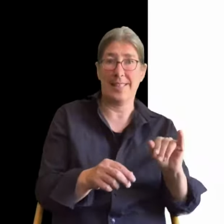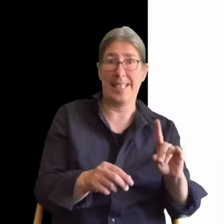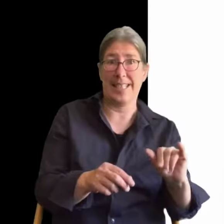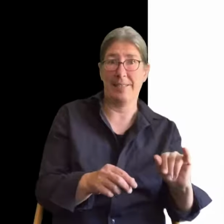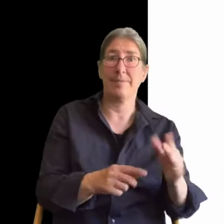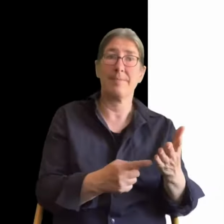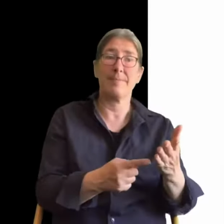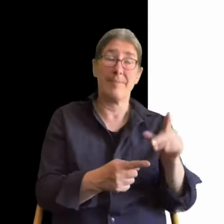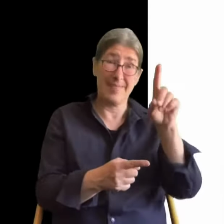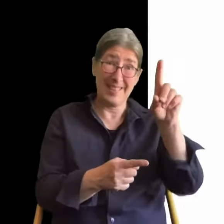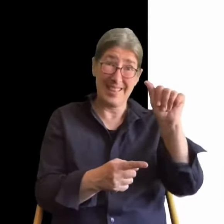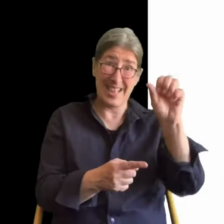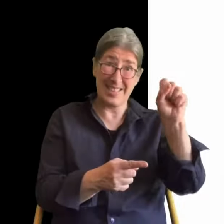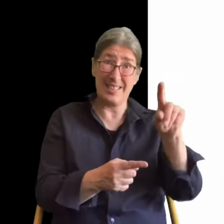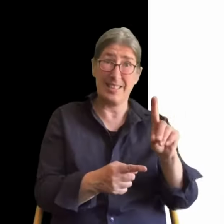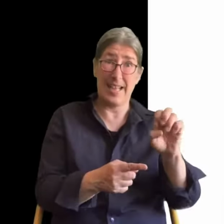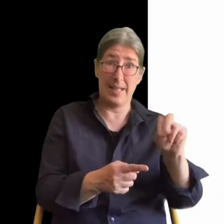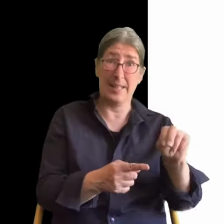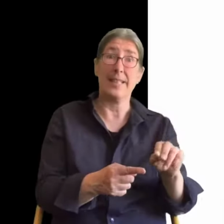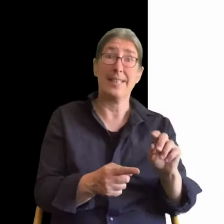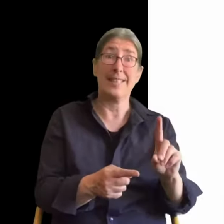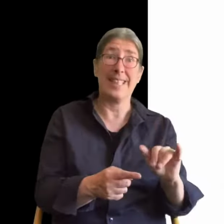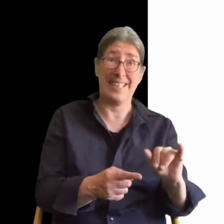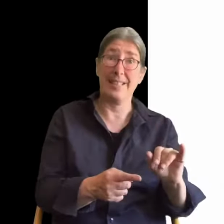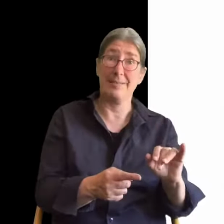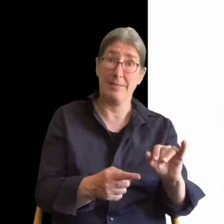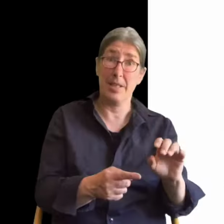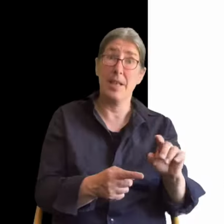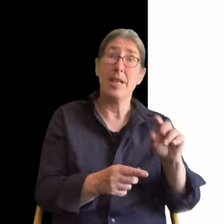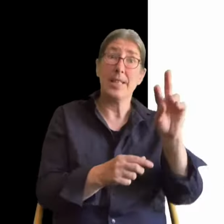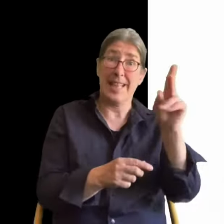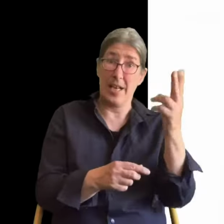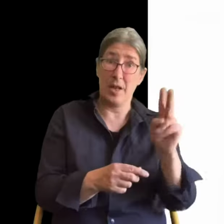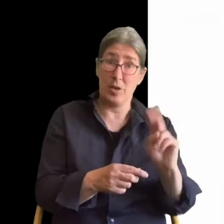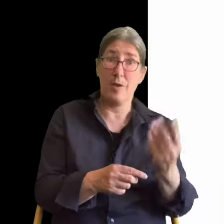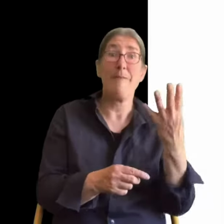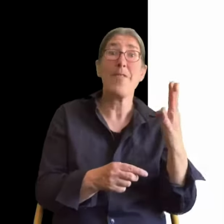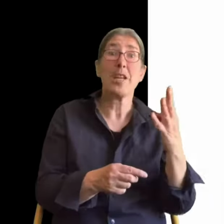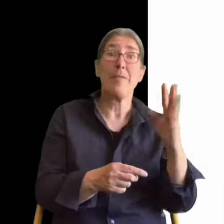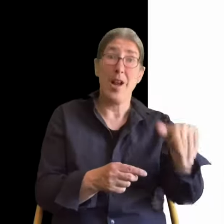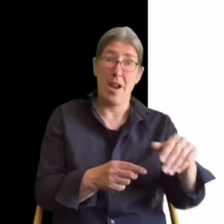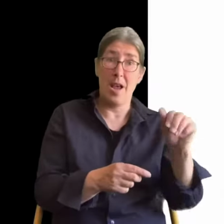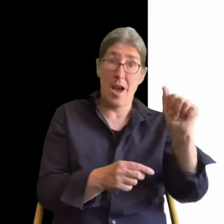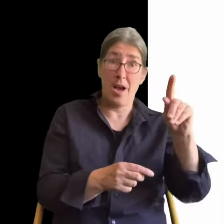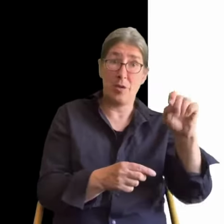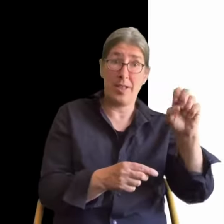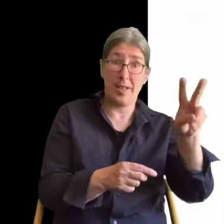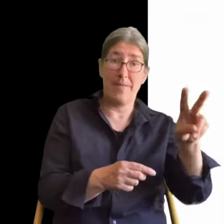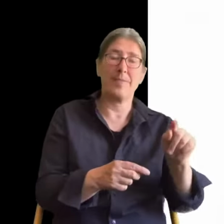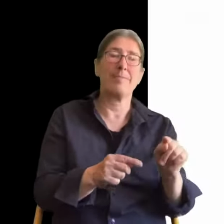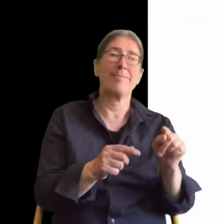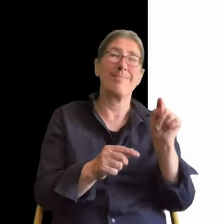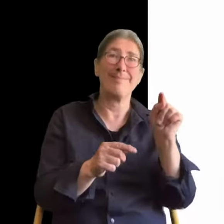den und die, das sind die Deklinationen im vierten Fall, im Akkusativ. Und diese